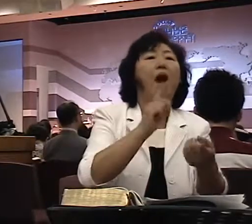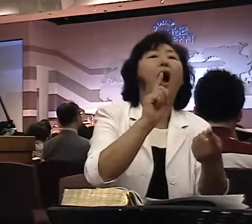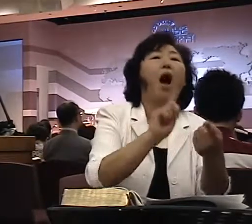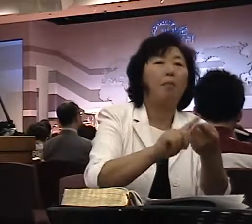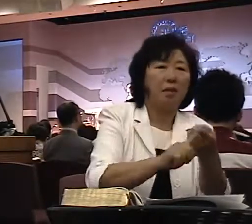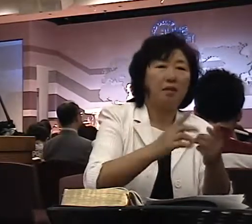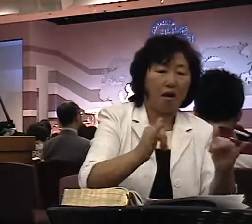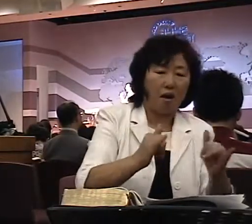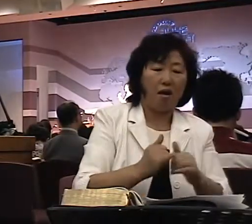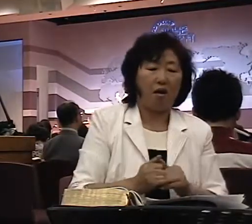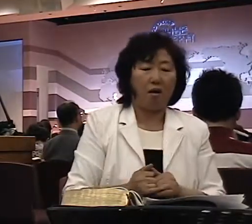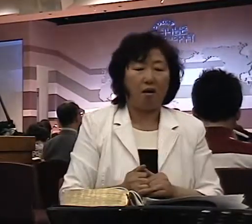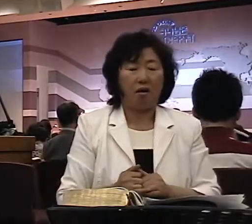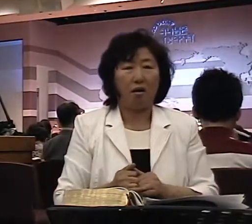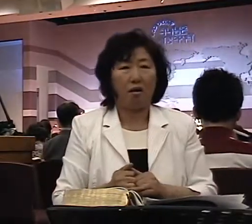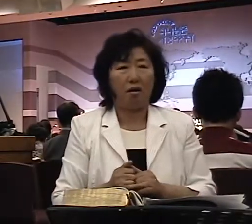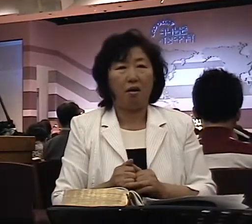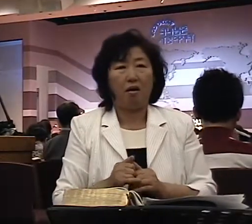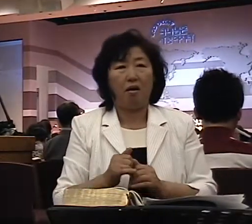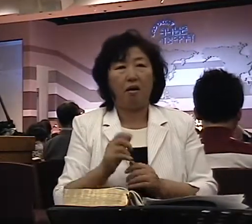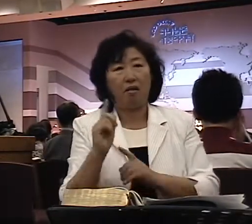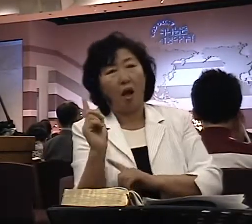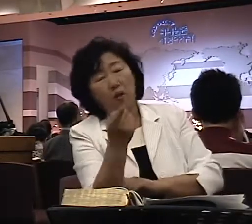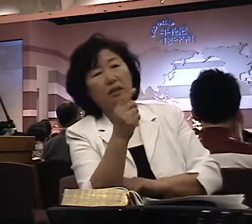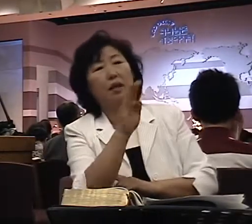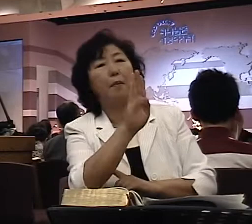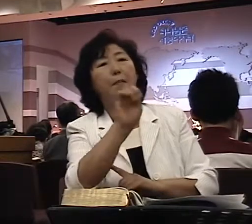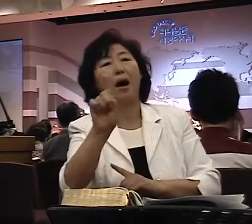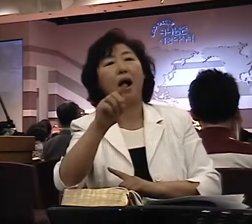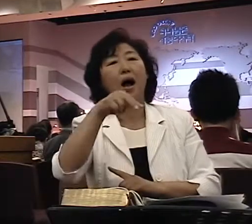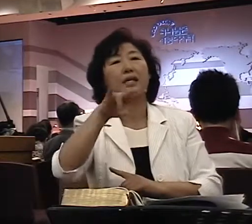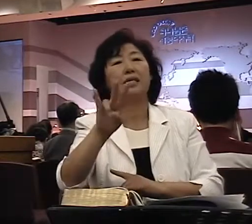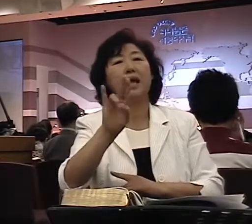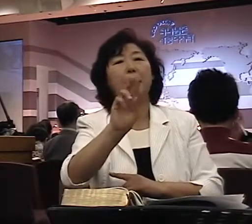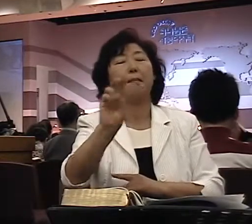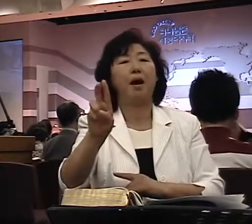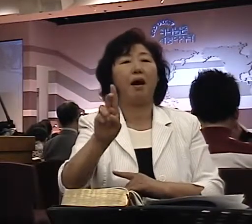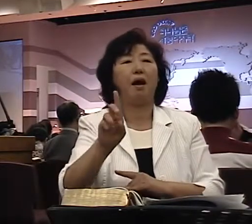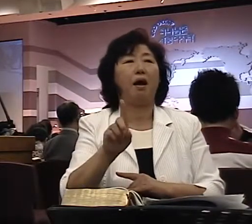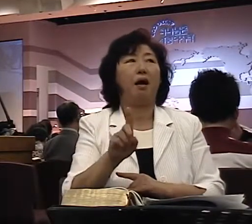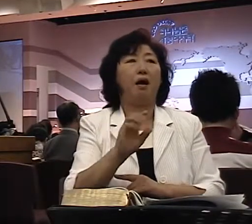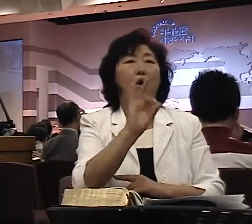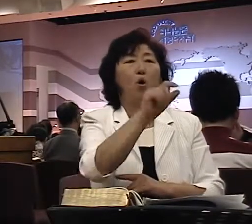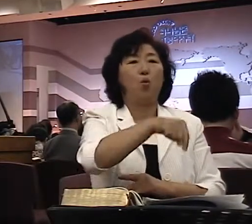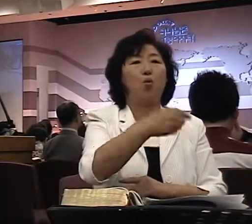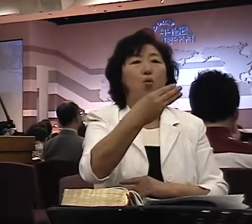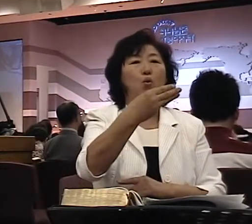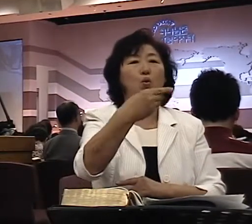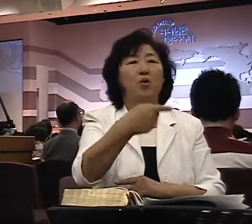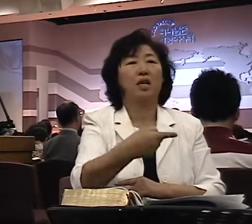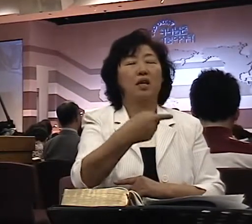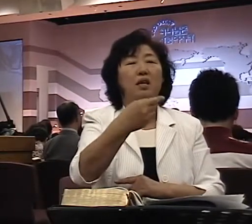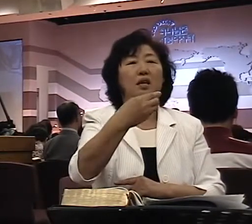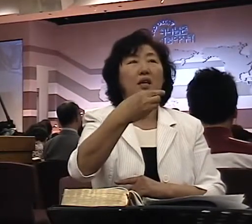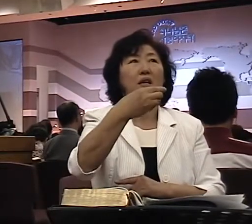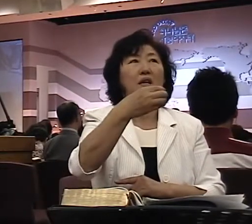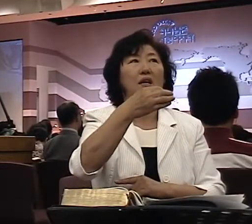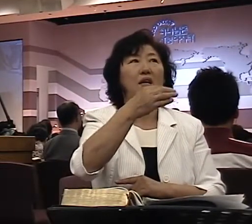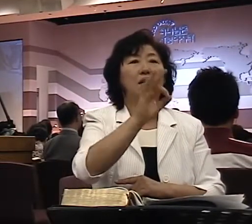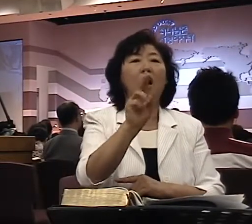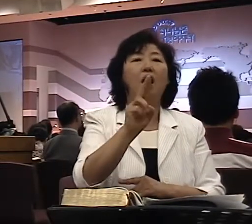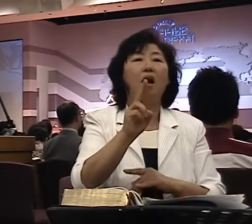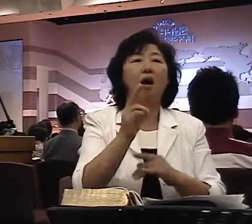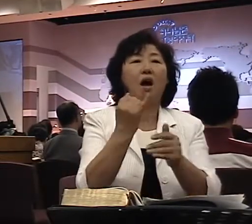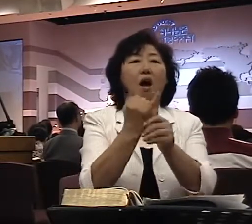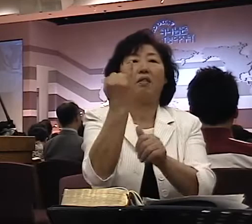다윗이었죠. 다윗이 밧세바와 다른 사람의 우리아의 아내와 동침한 그 죄악이 있는 그 순간입니다. 다윗의